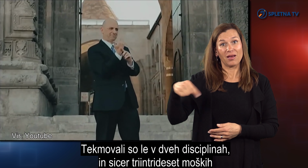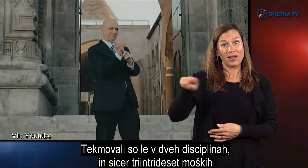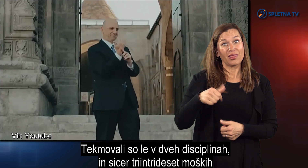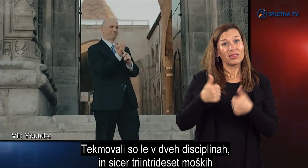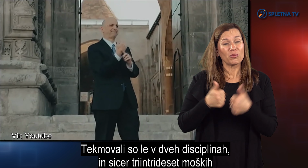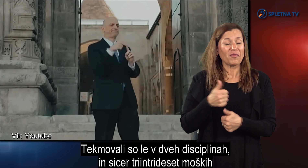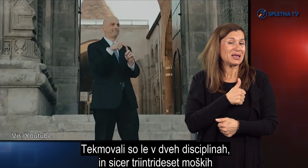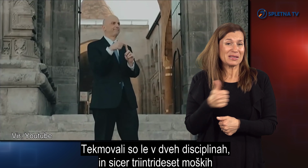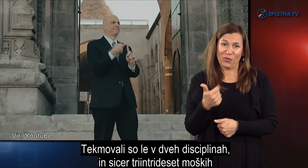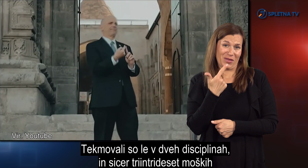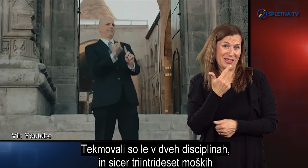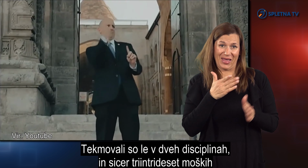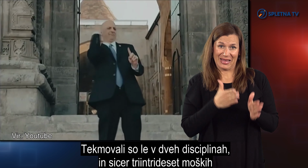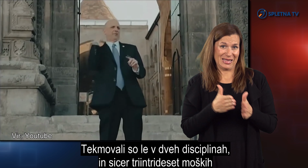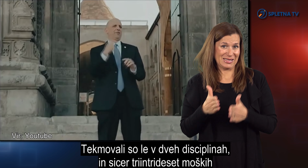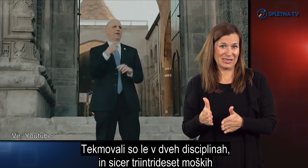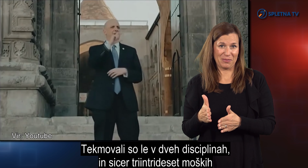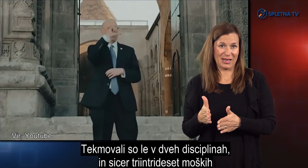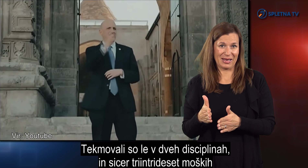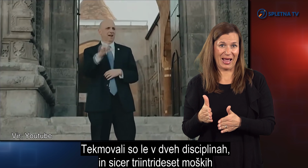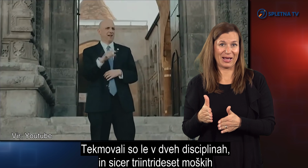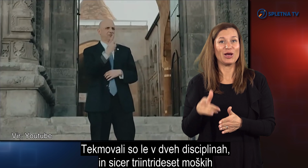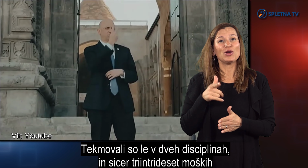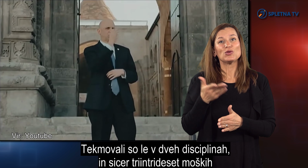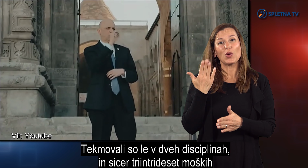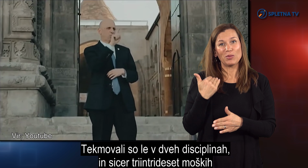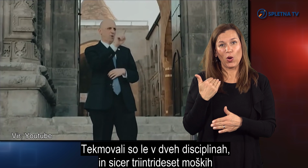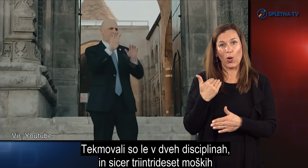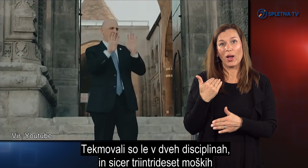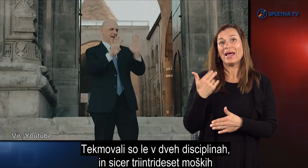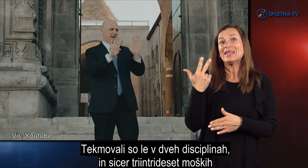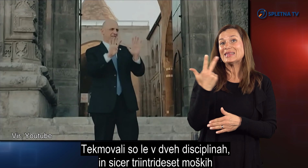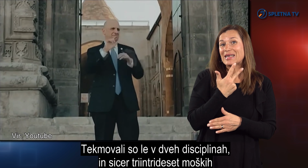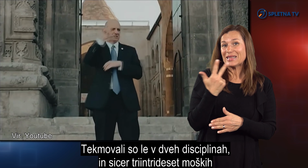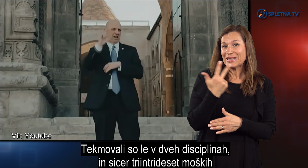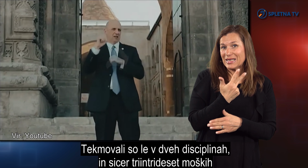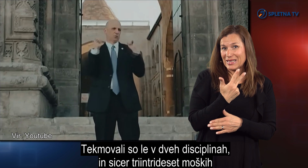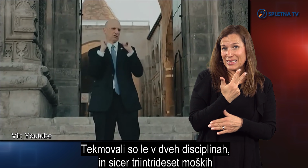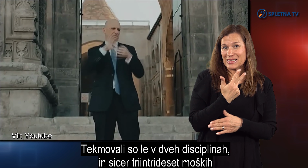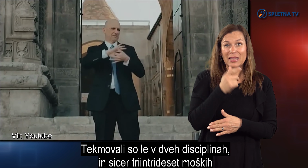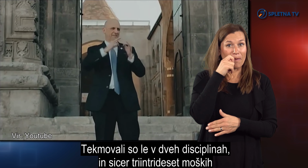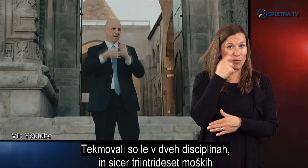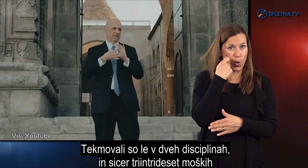Tekmovali so le v 2 disciplinah, in sicer 33 moških iz zgolj 5 držav sveta.